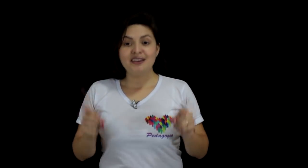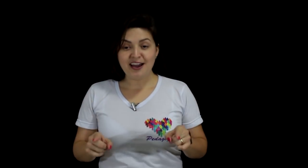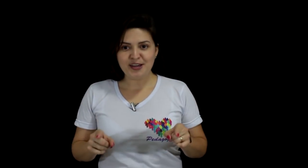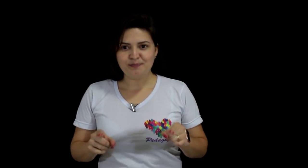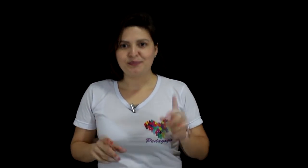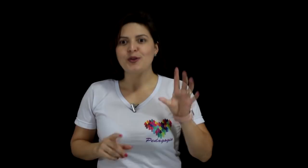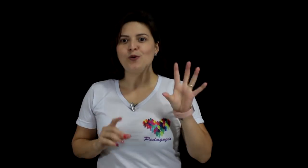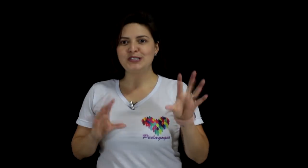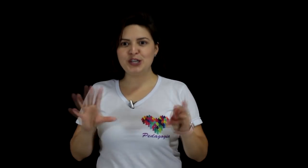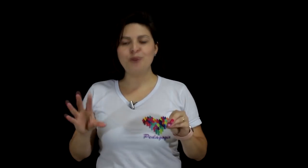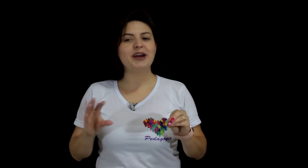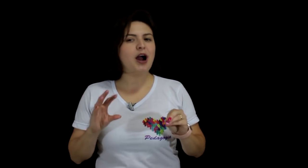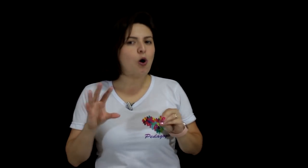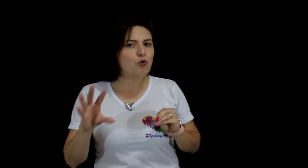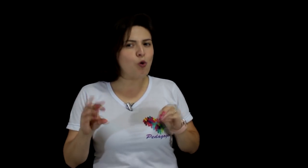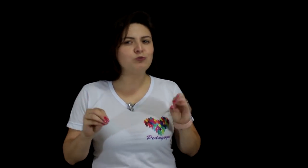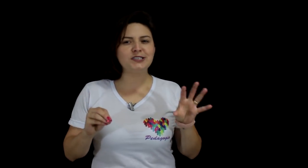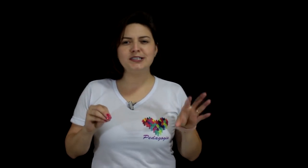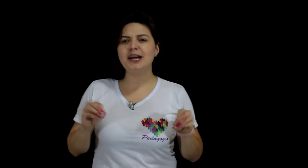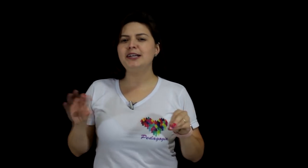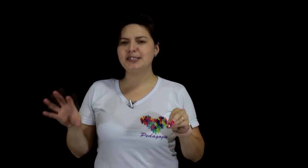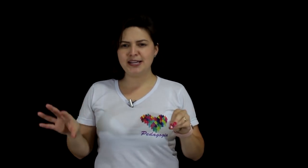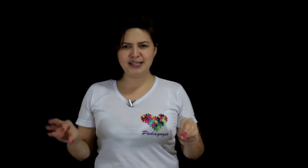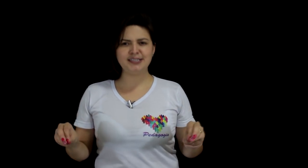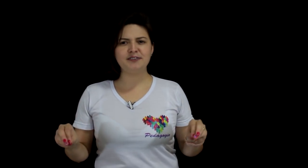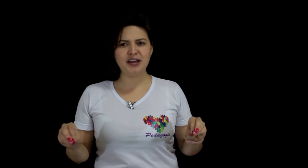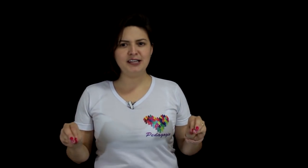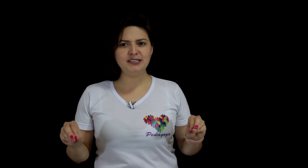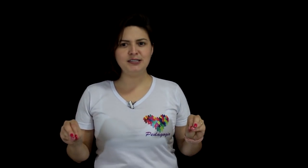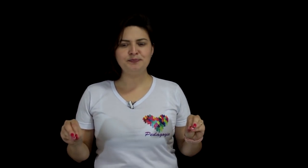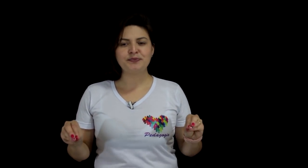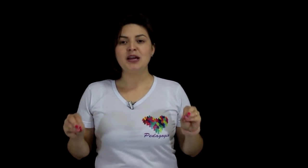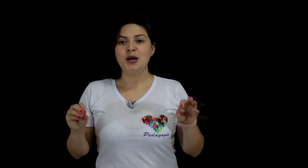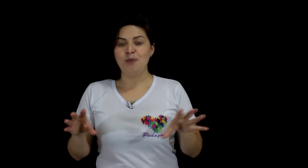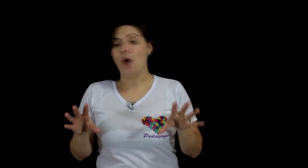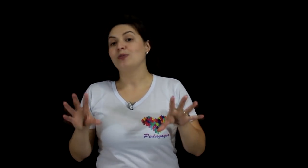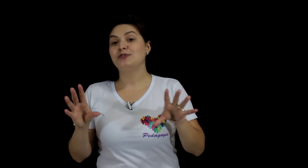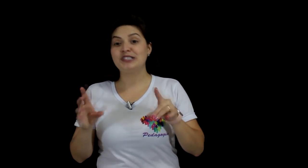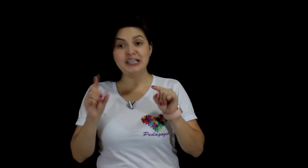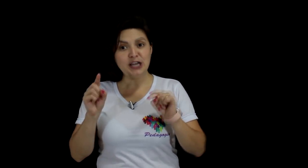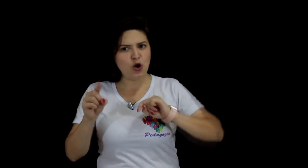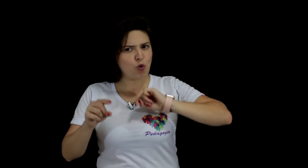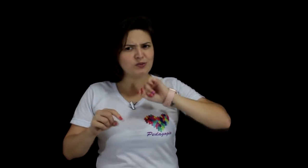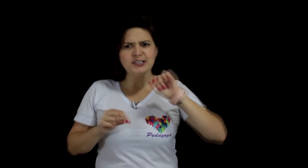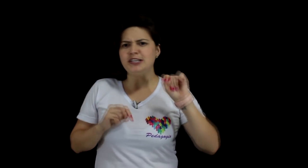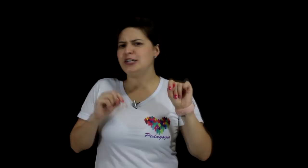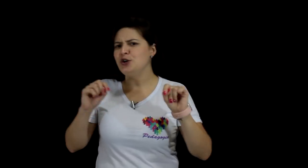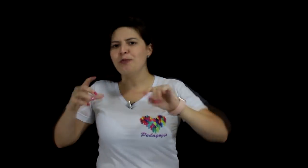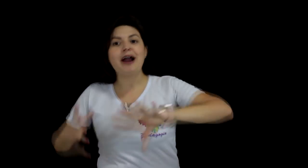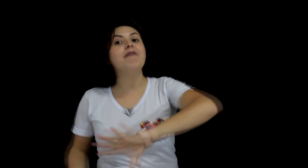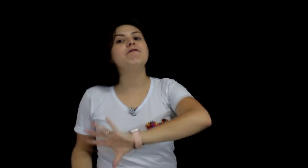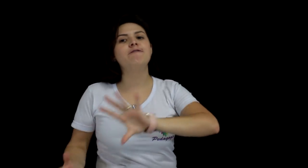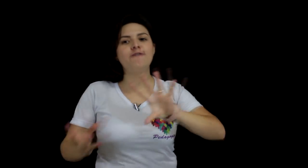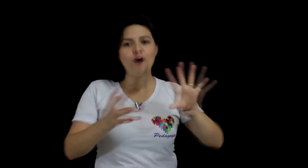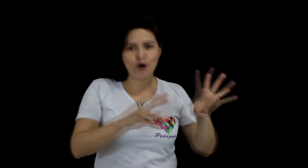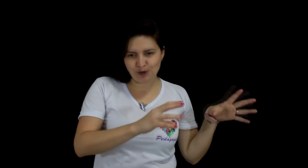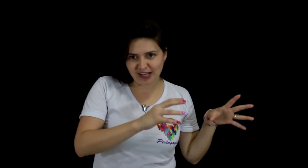E aí, conseguiu pegar alguns sinais aí dessa frase? Bom, se você não conseguiu pegar, volta